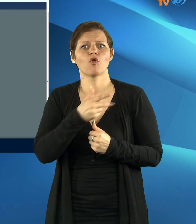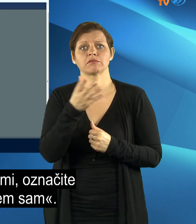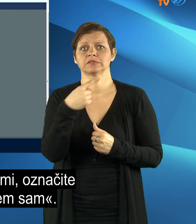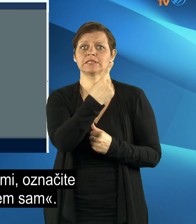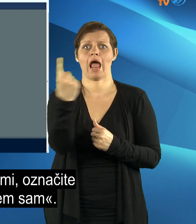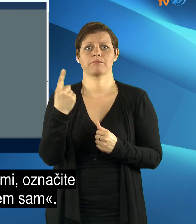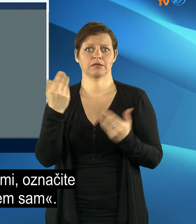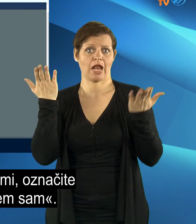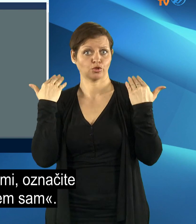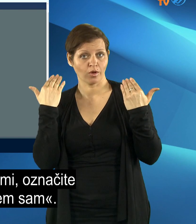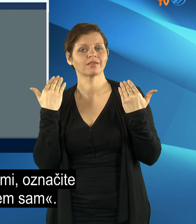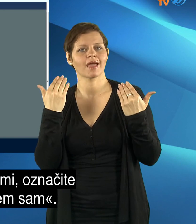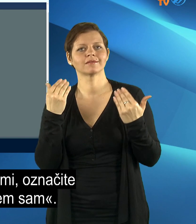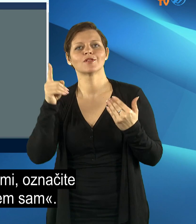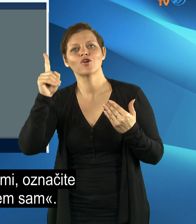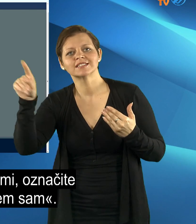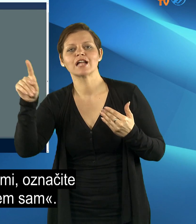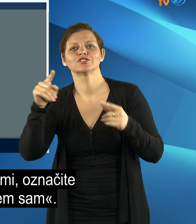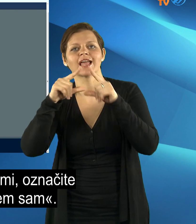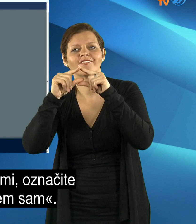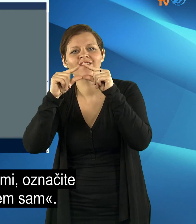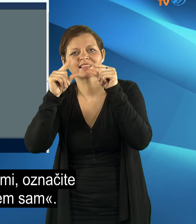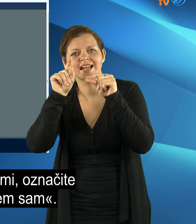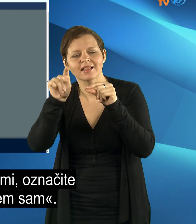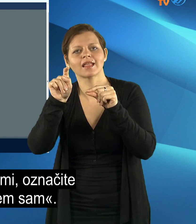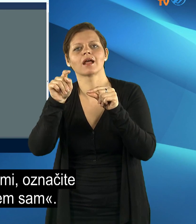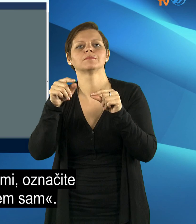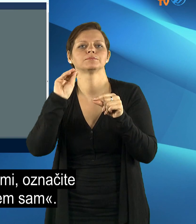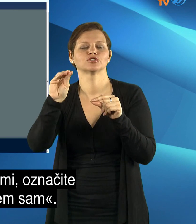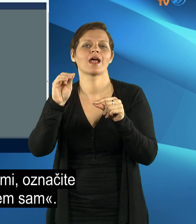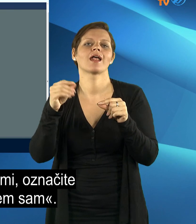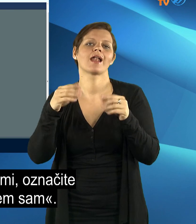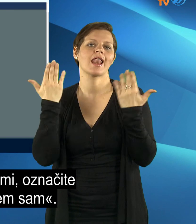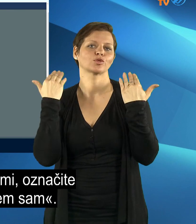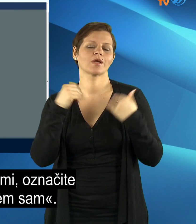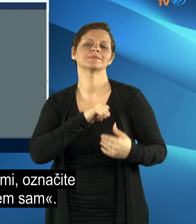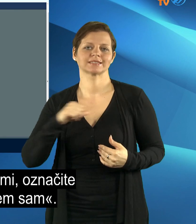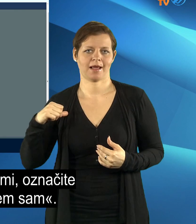V kolikor letujete sami, označite kvadratek Letujem sam.